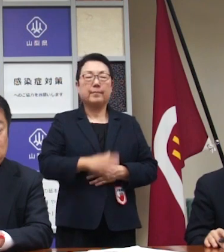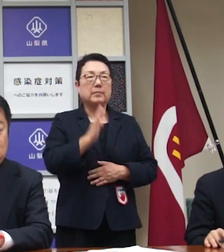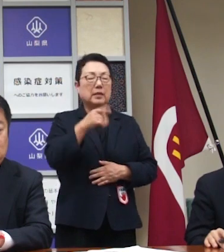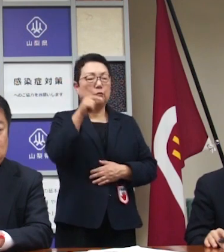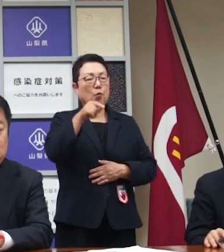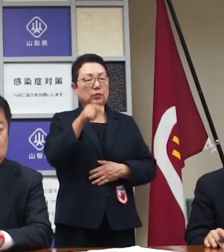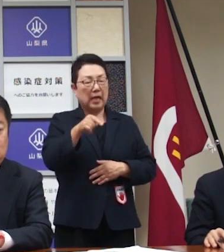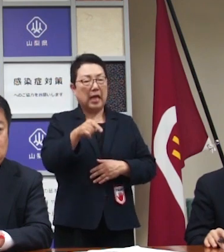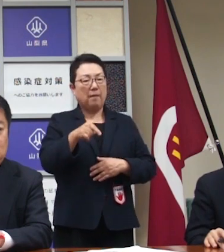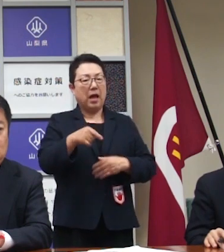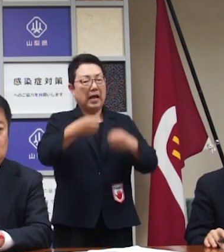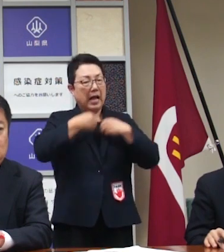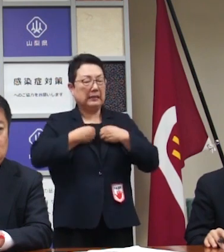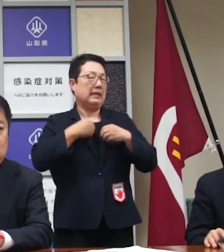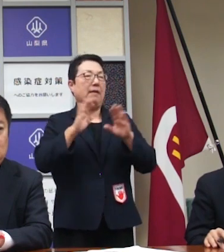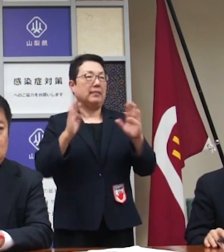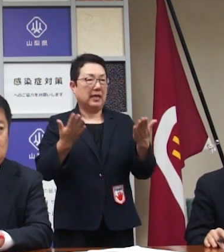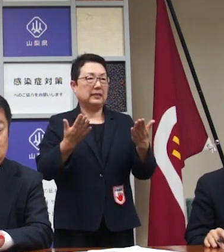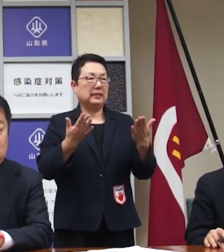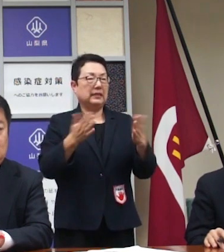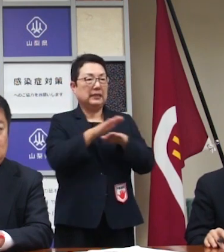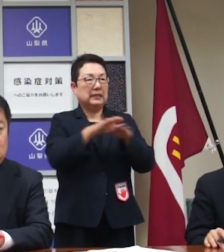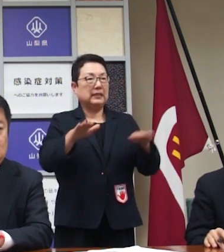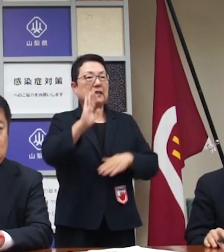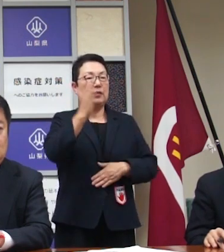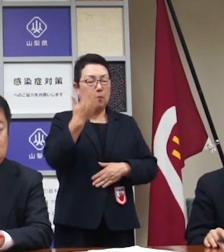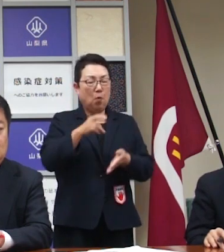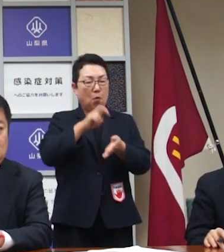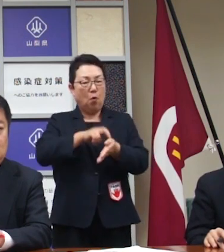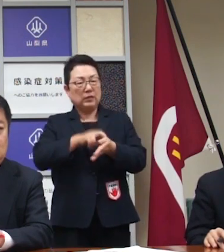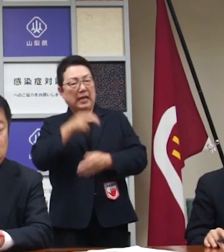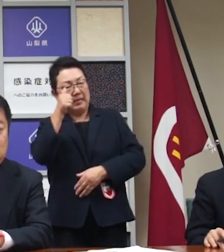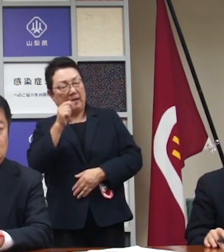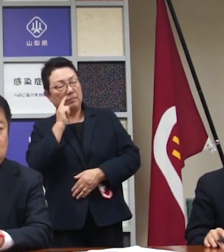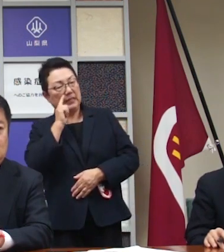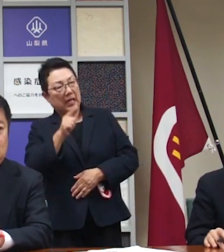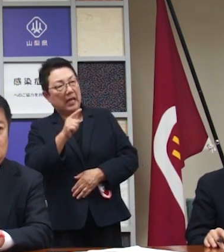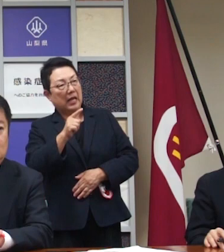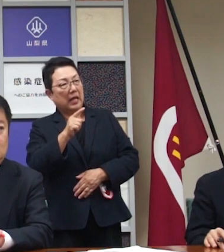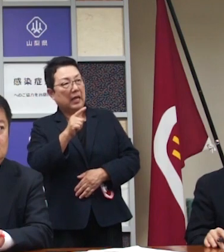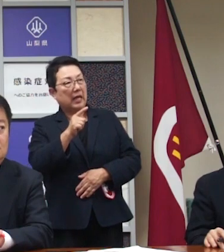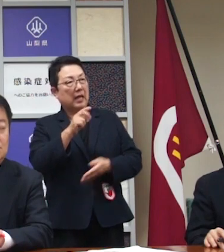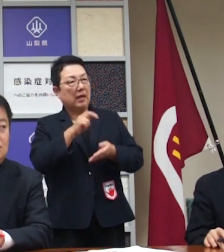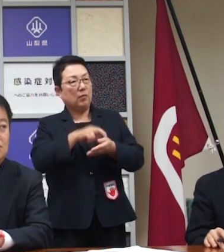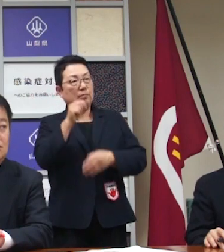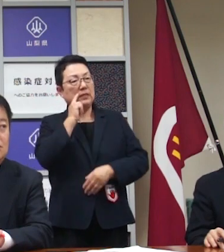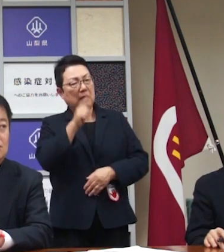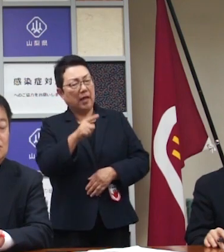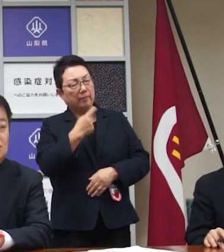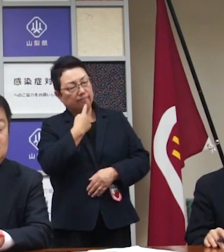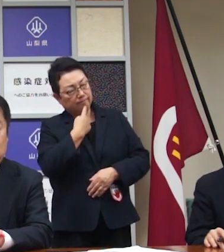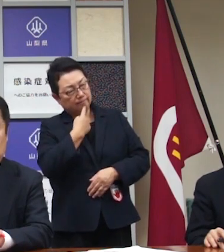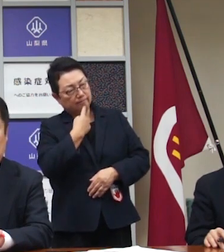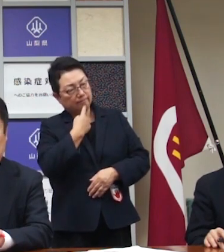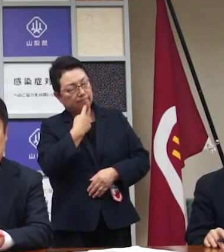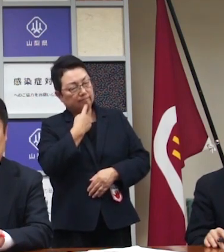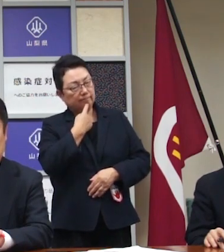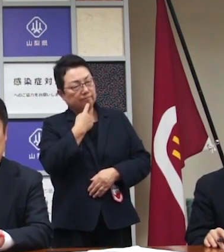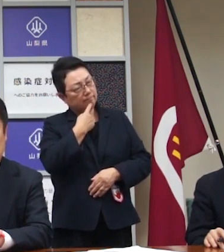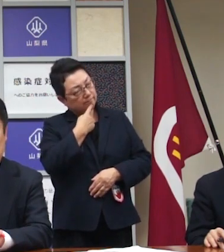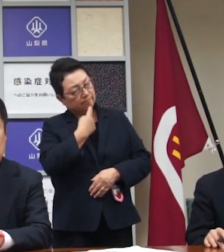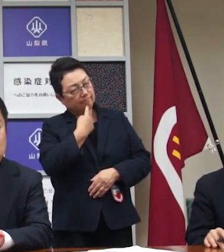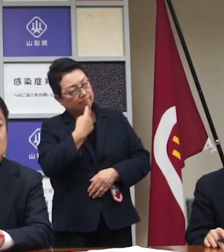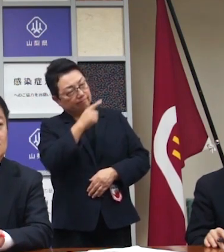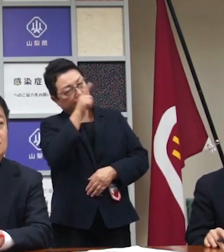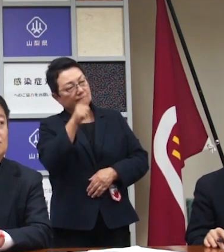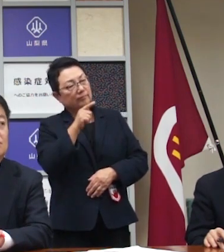そこで陰性だったけれどもドクターの方で典型的な所見が見られ